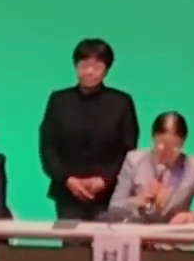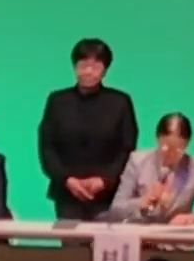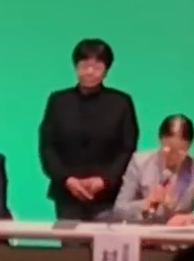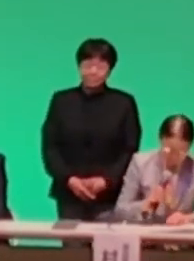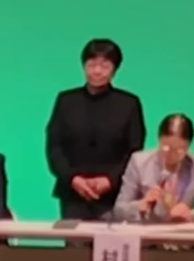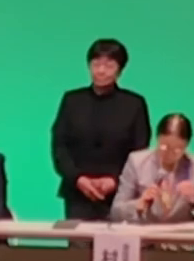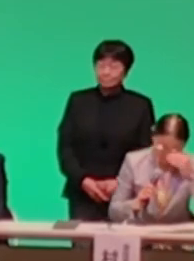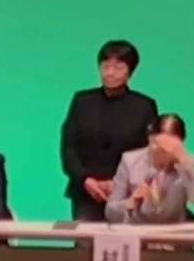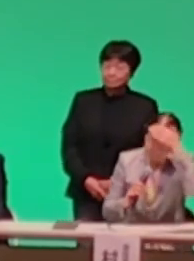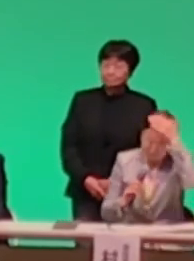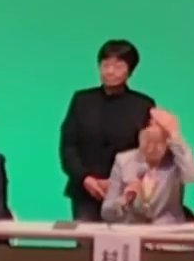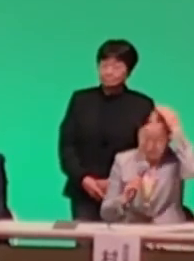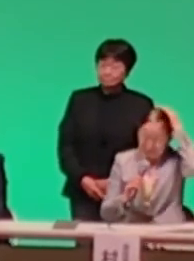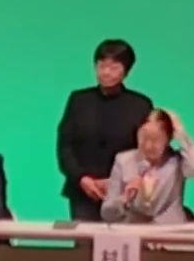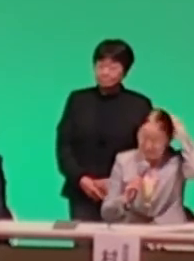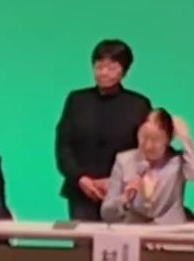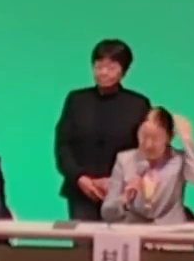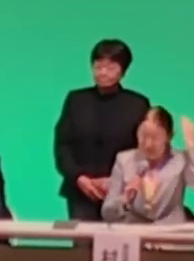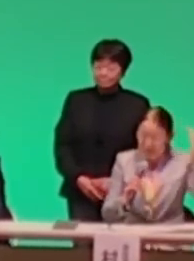はい、